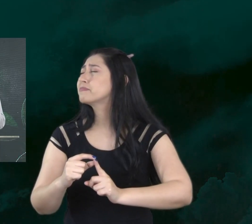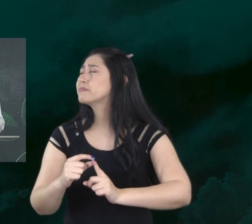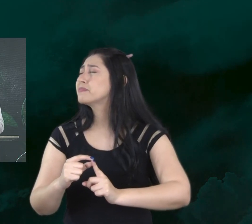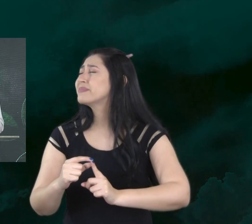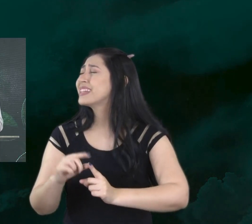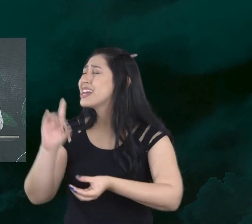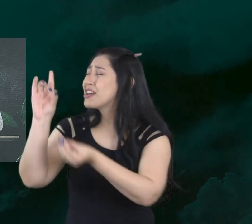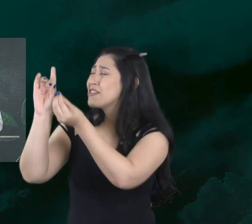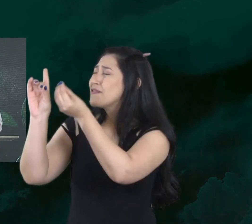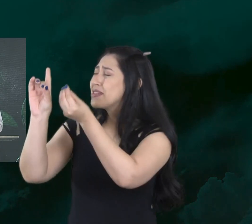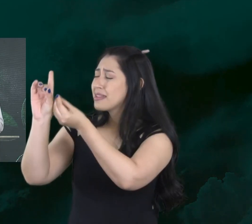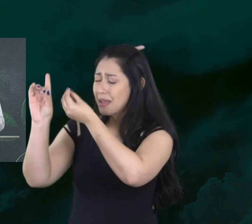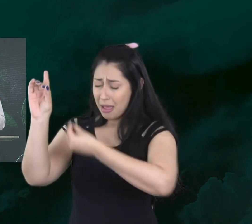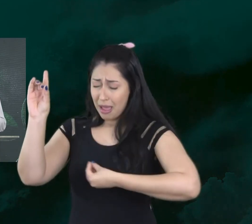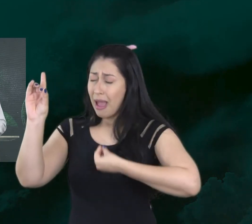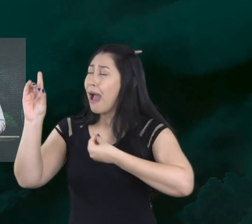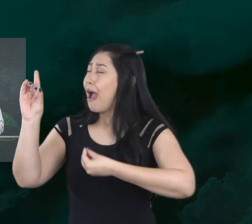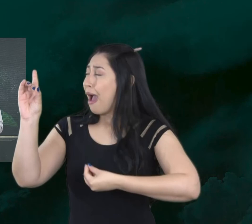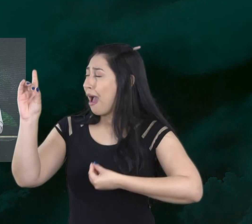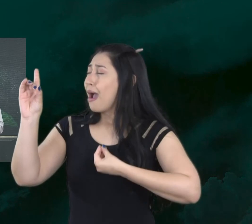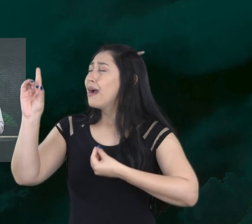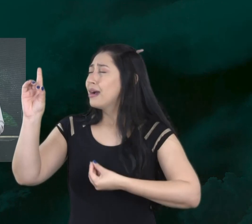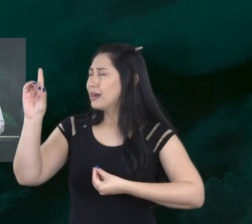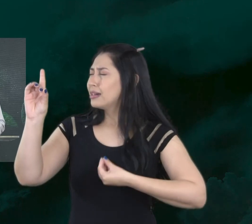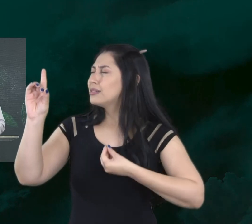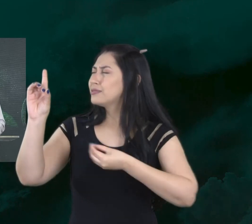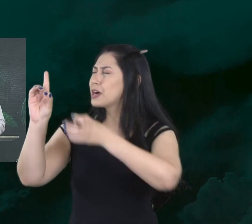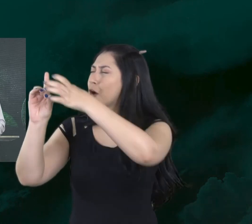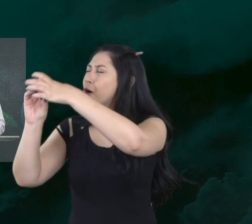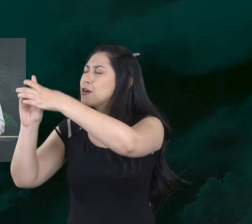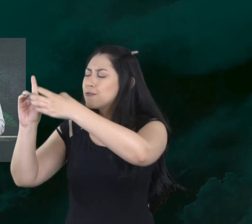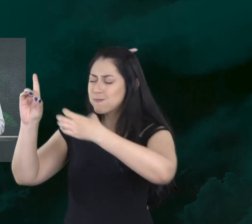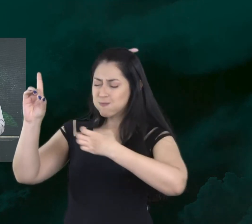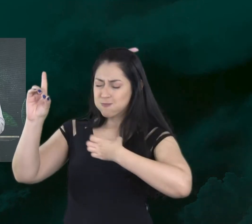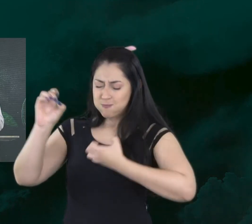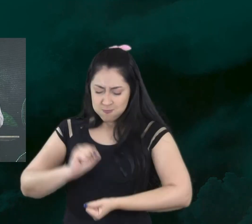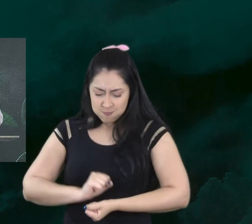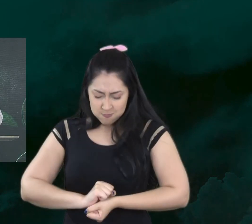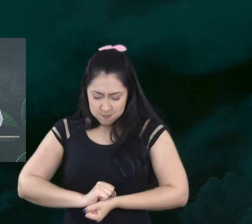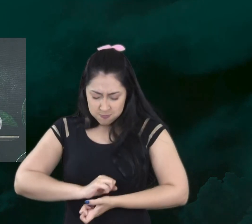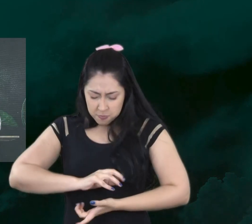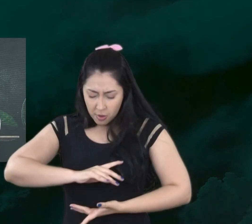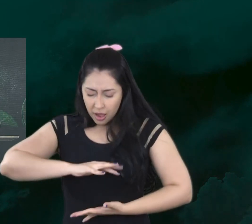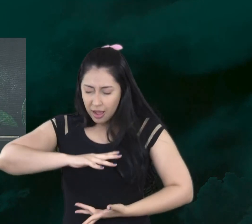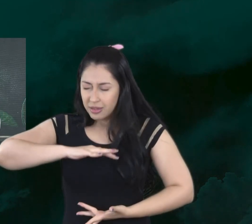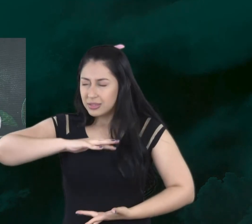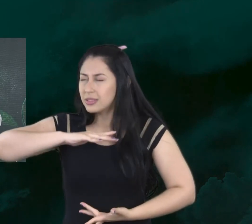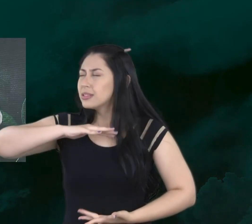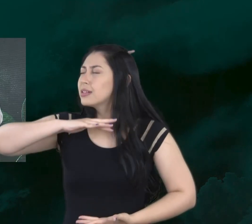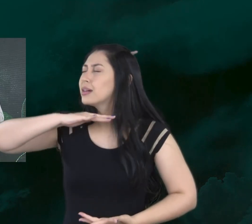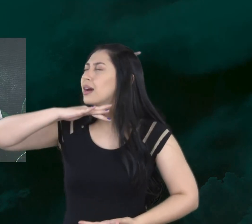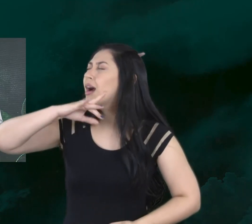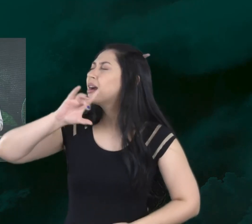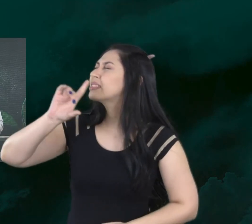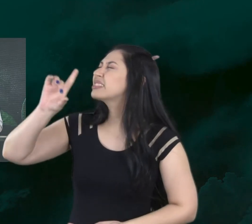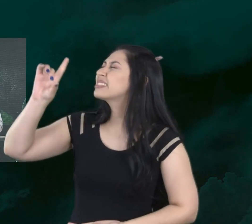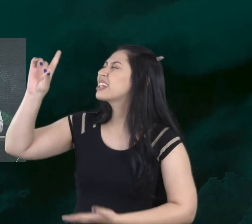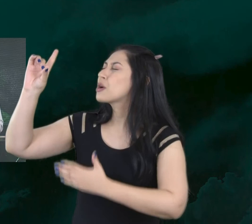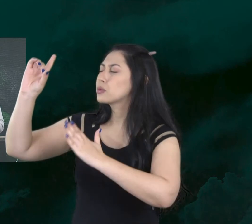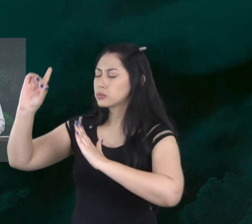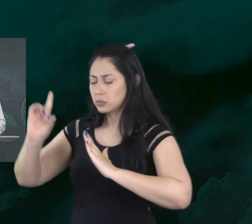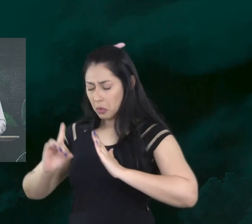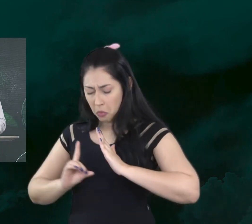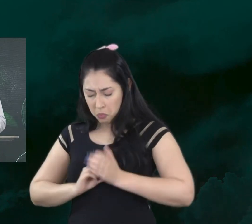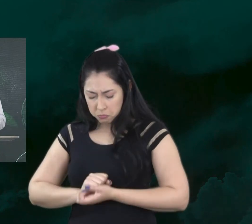própria vida e natureza para dentro de nós, vai nos saturar com próprios elementos, substância de